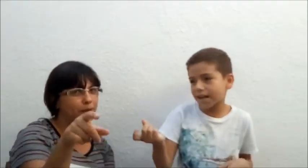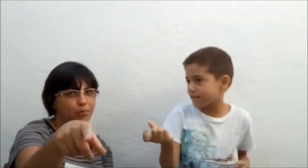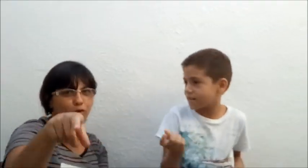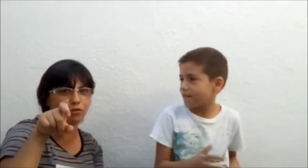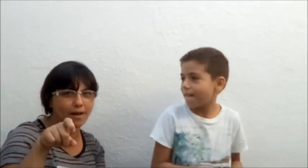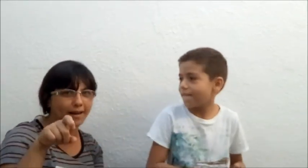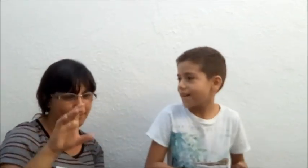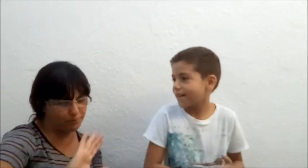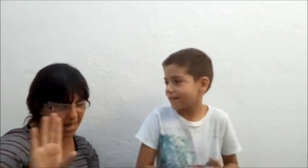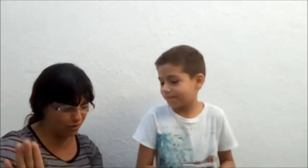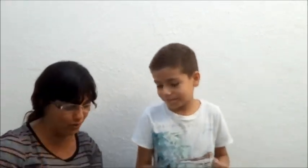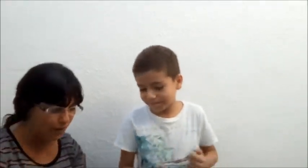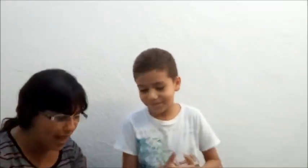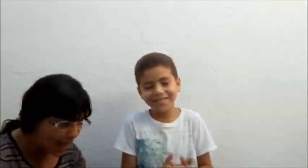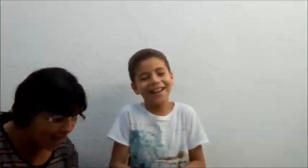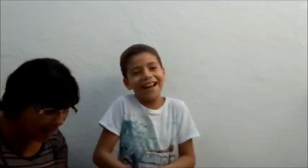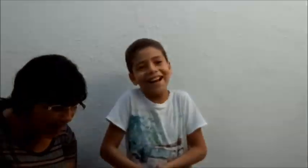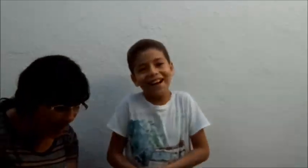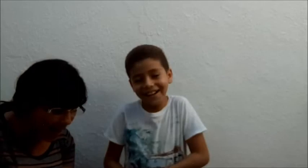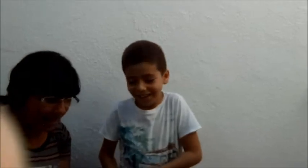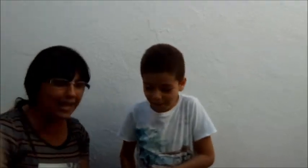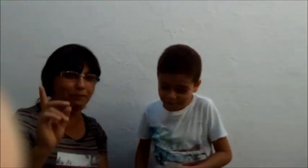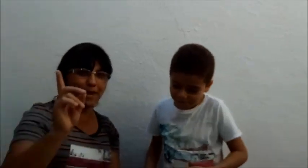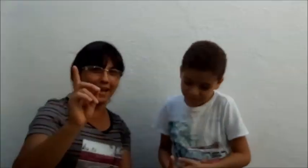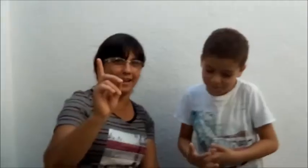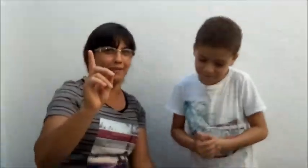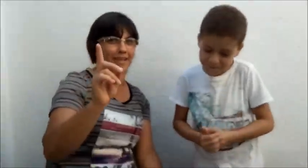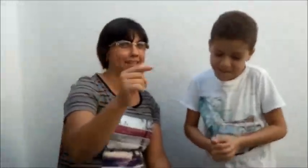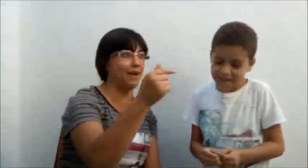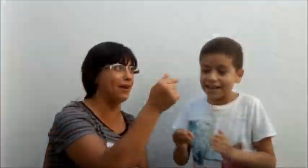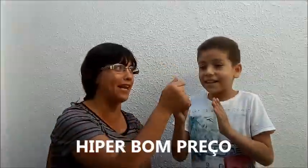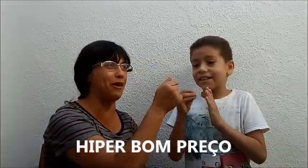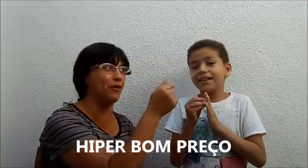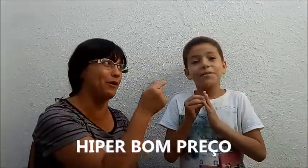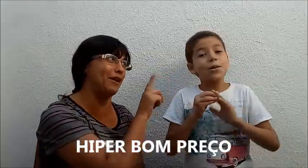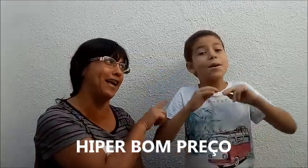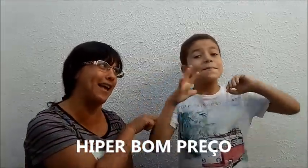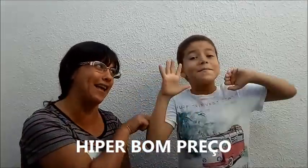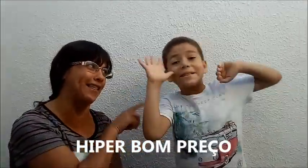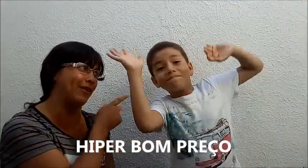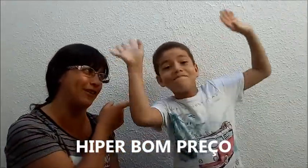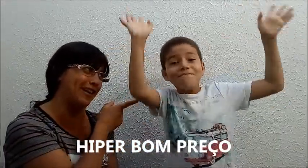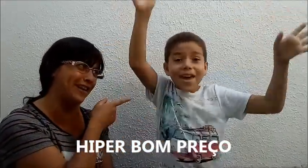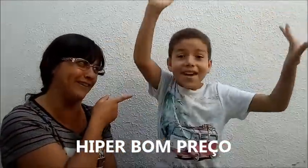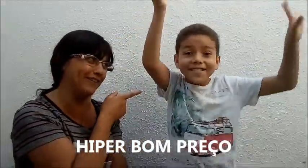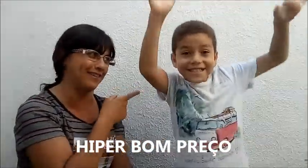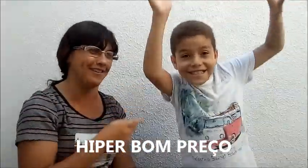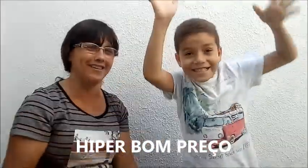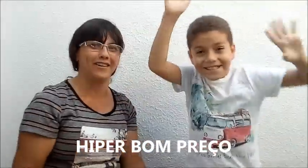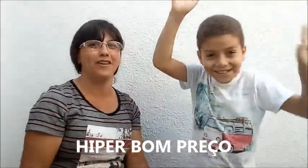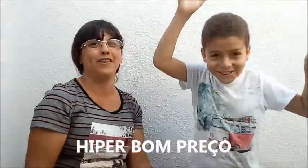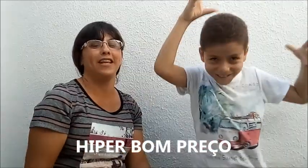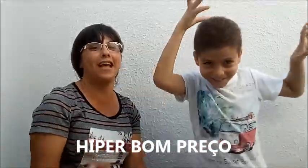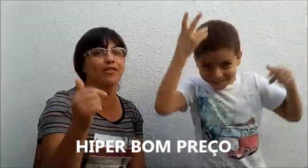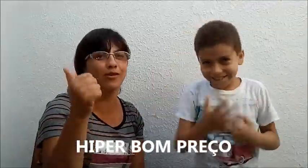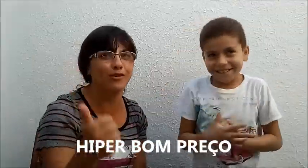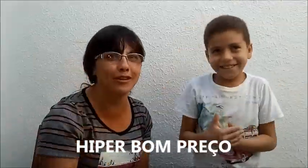Maxi. Pronto, Maxi, prático. É, IP. Quem trabalha lá no IP é quem é? Seu tio. Meu tio. E é suído